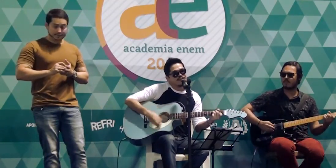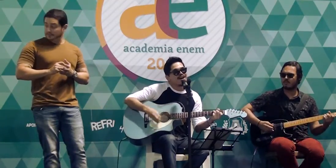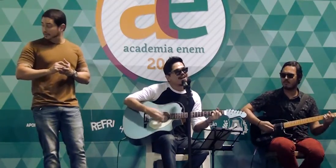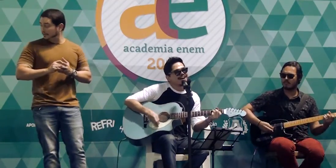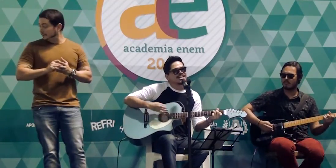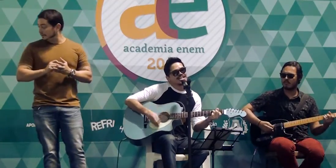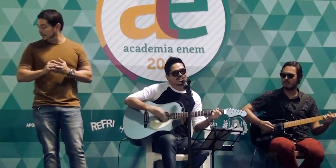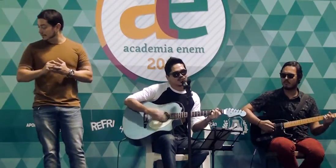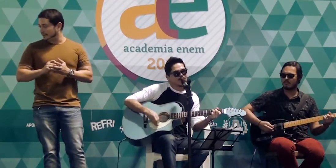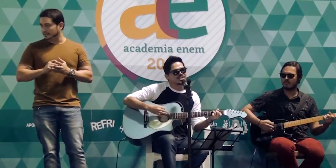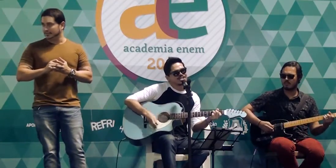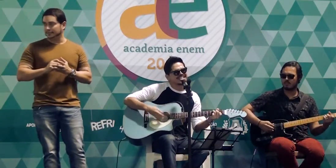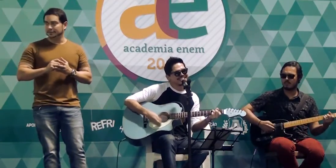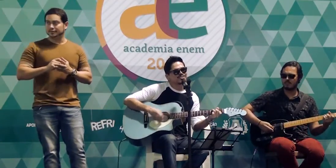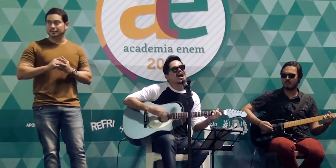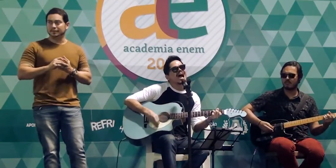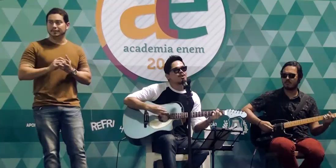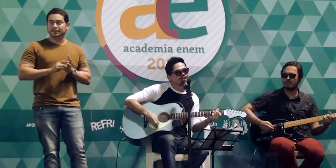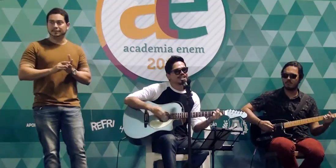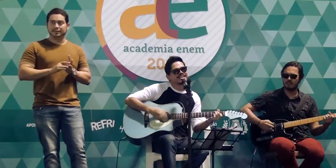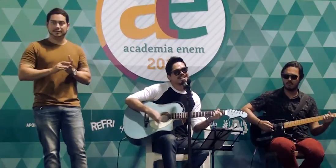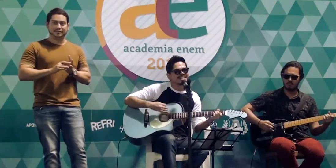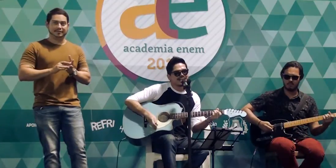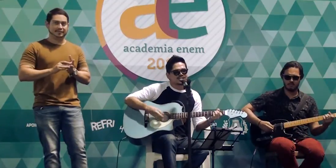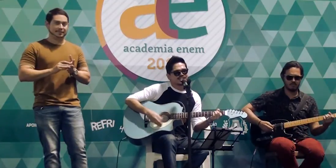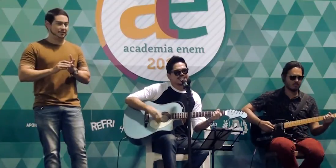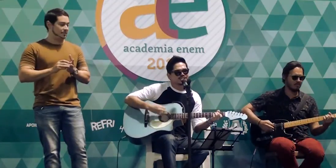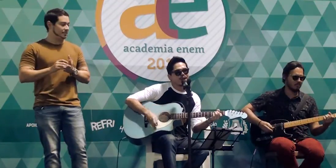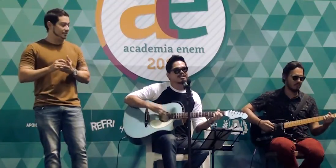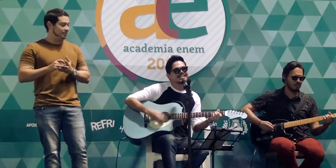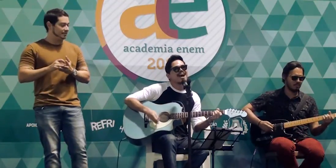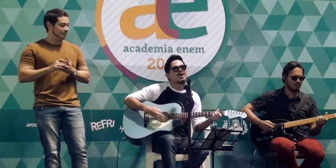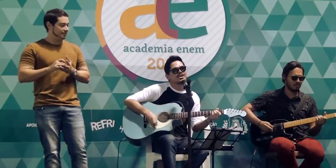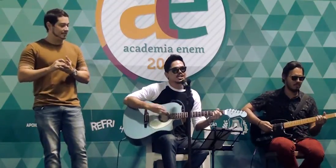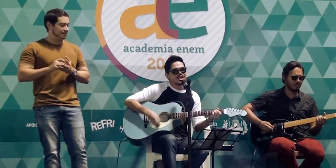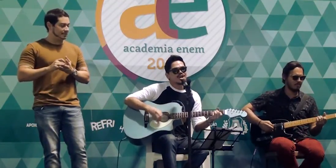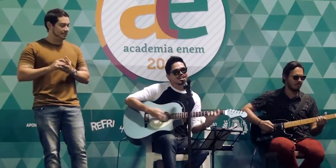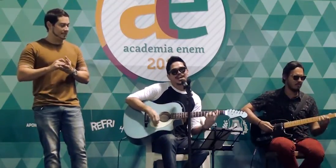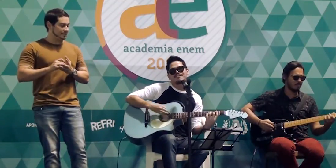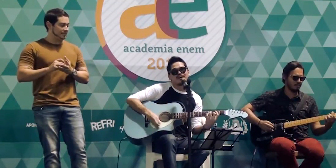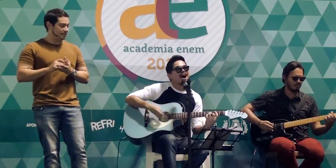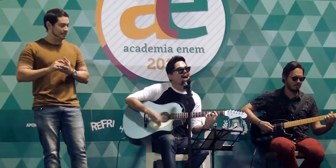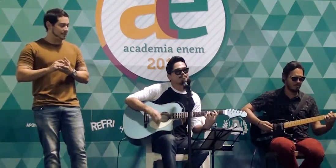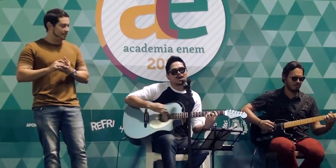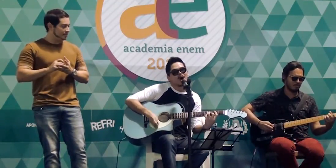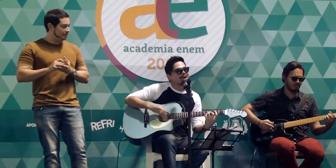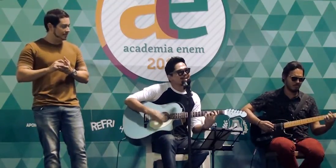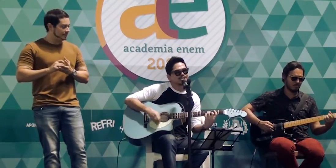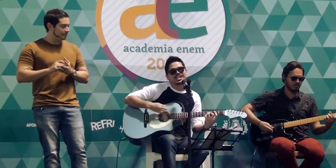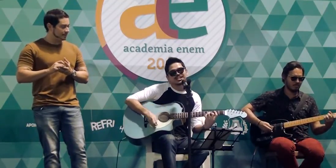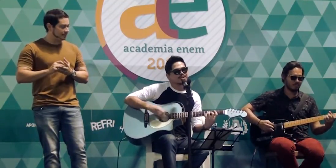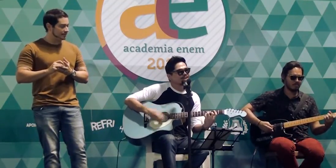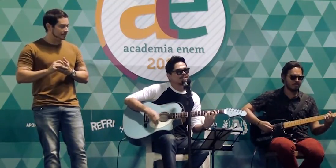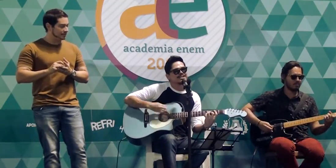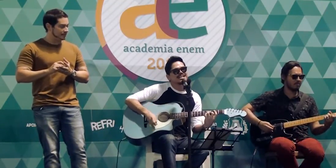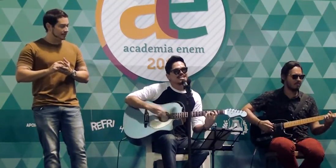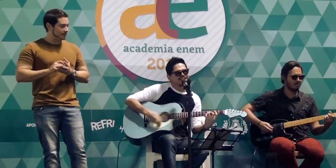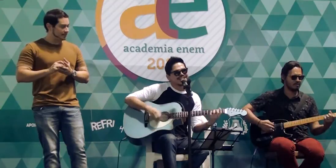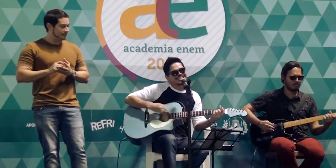O que foi escondido é o que se escondeu, e o que foi